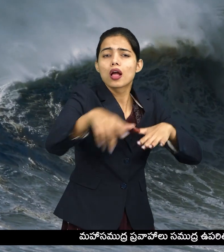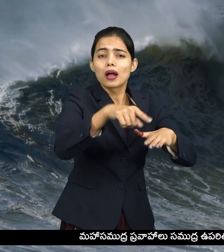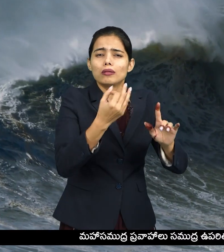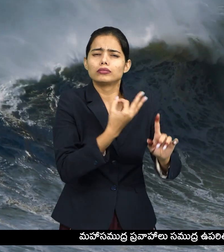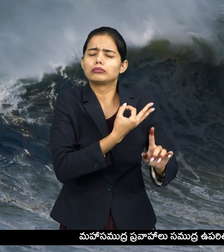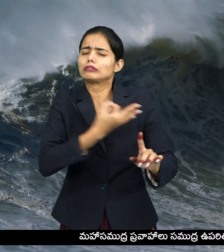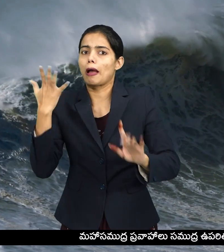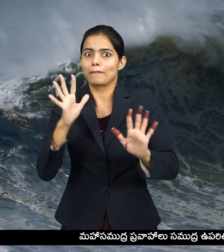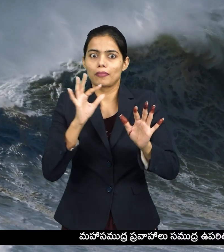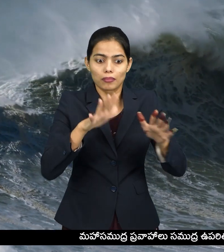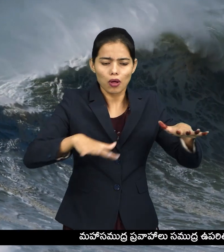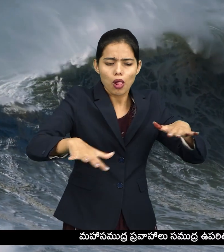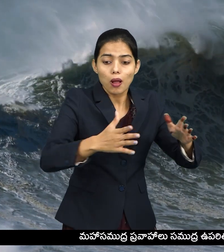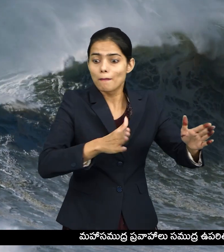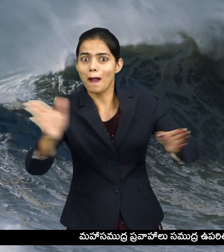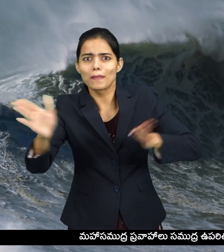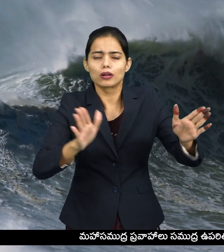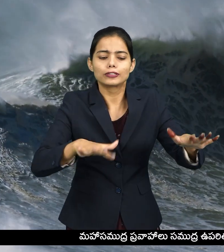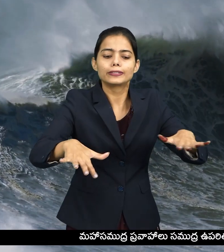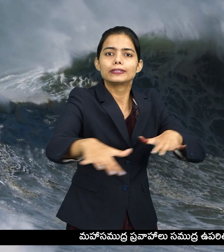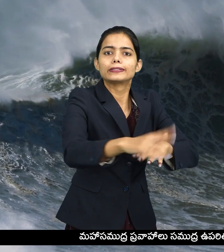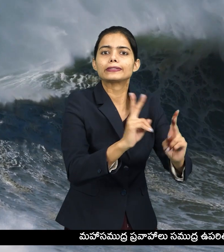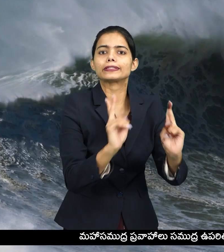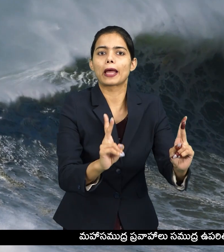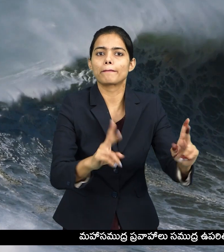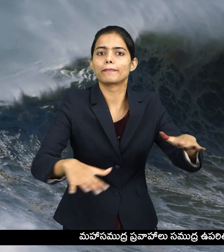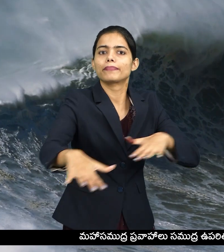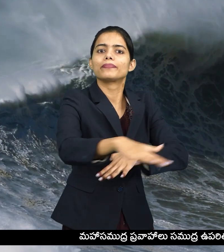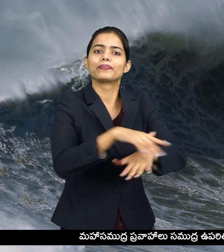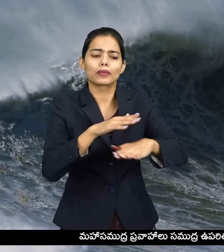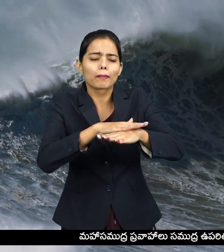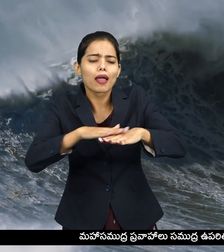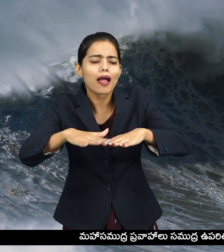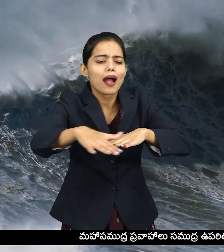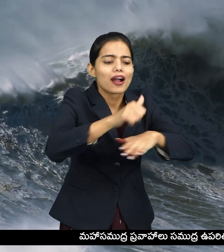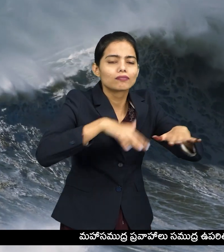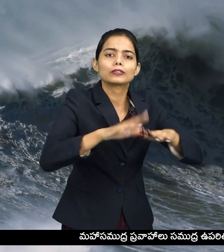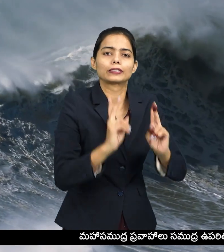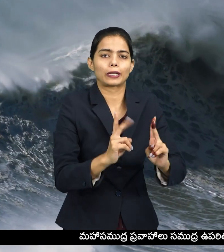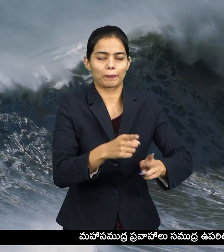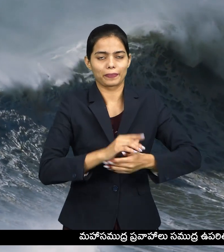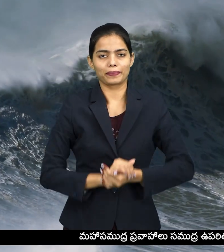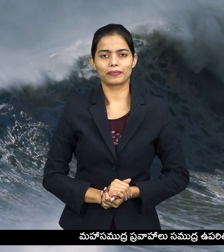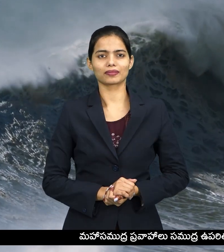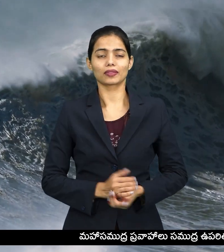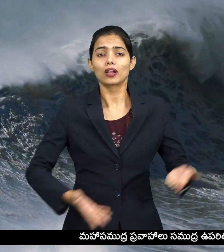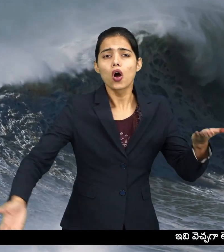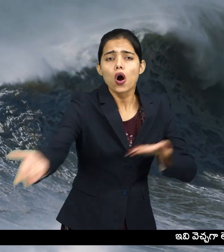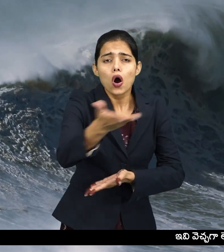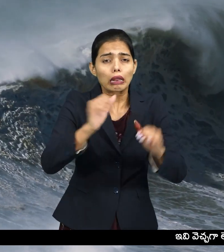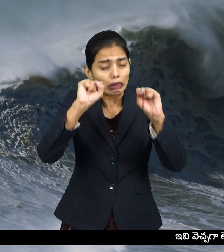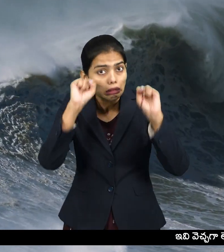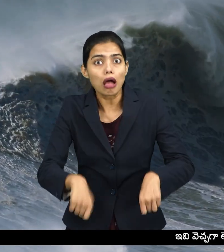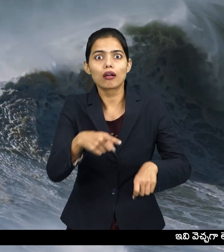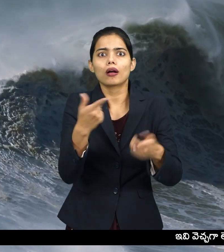మహాసముద్రపు ప్రవాహాలు సముద్ర ఉపరితలంపై నిర్దిష్ట దిశలలో ప్రవహించే నీటి ప్రవాహాలు.